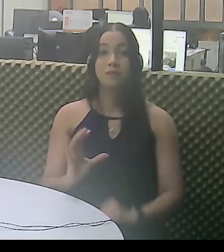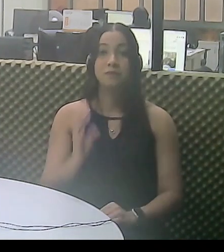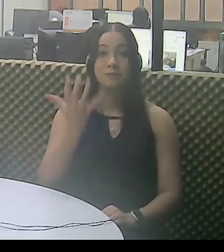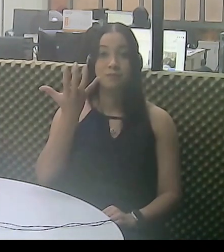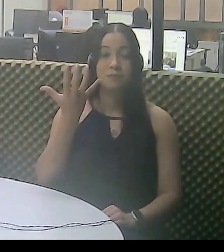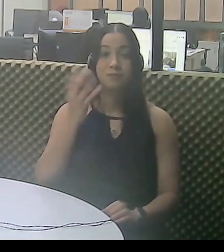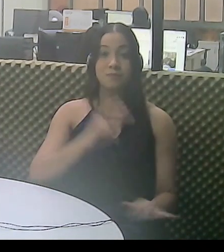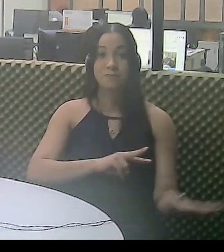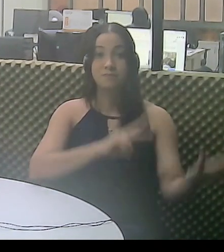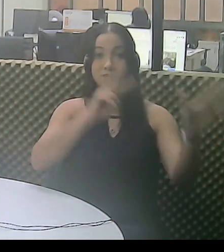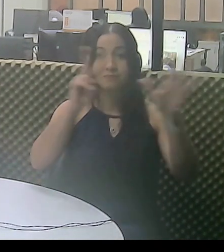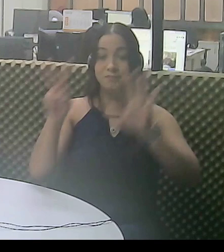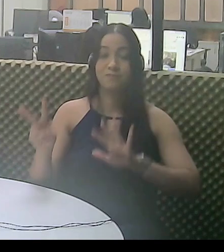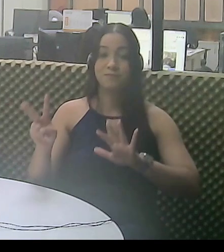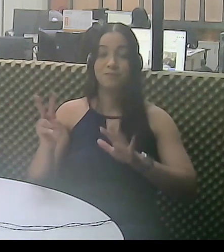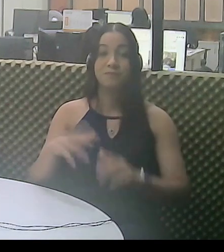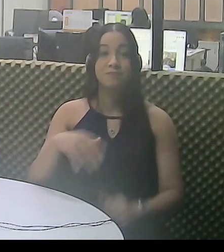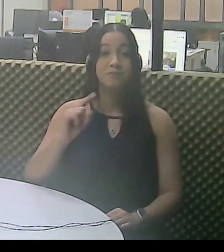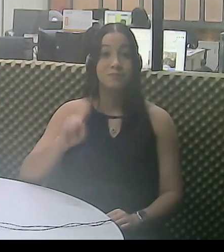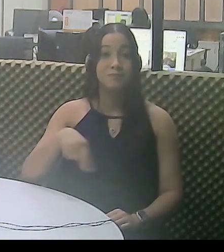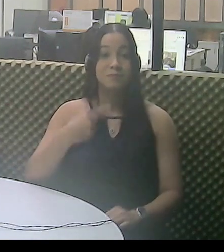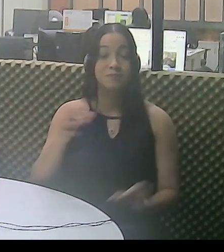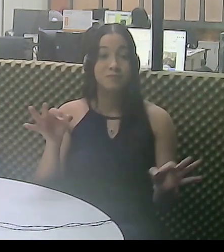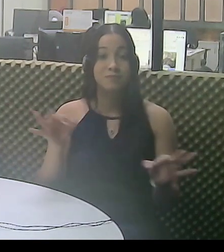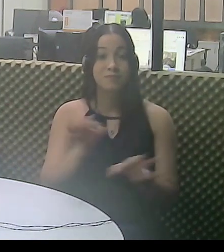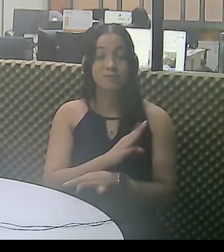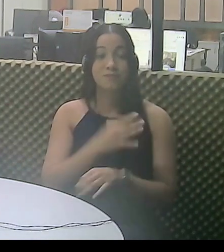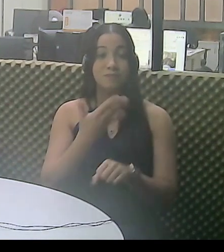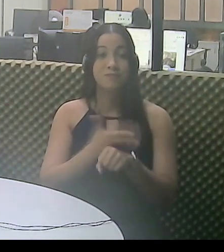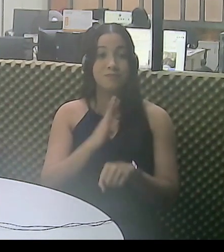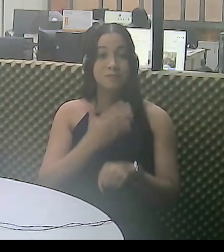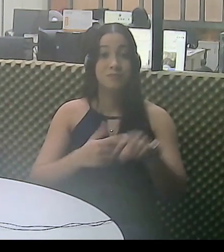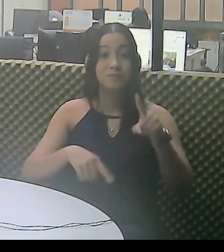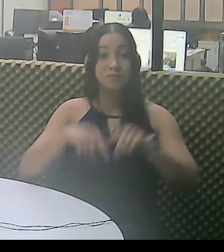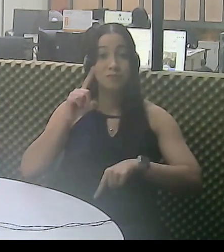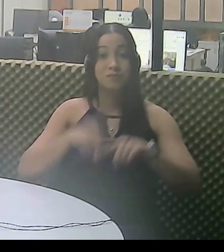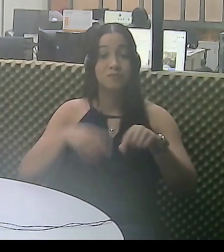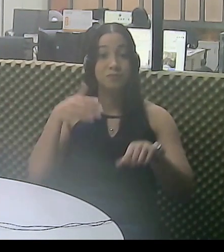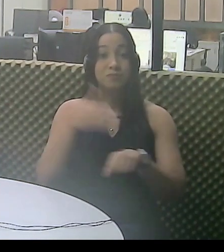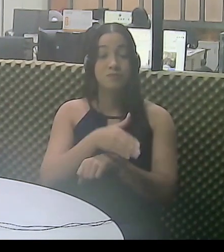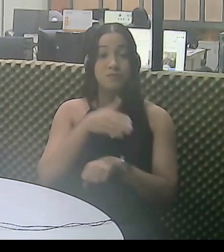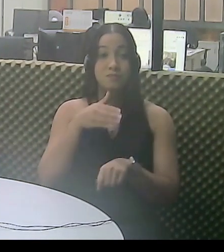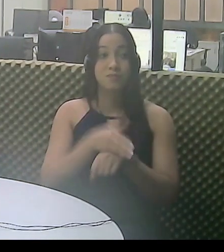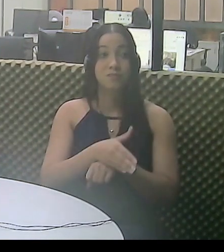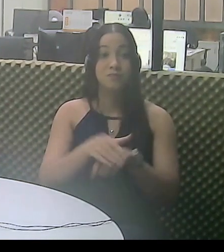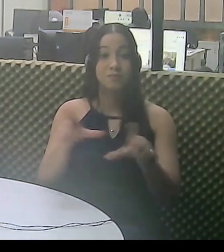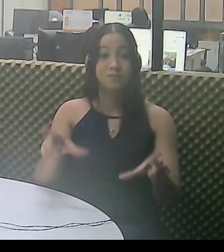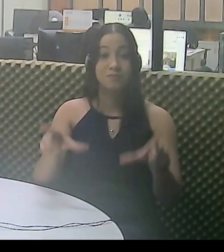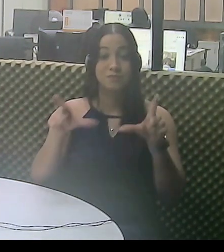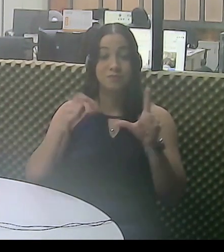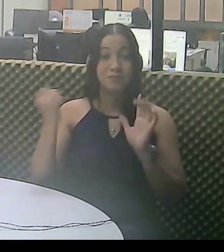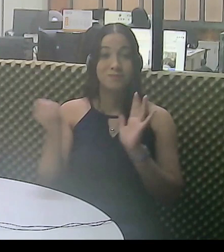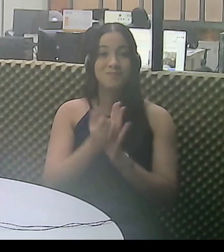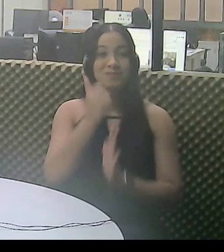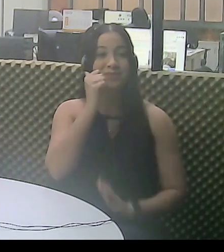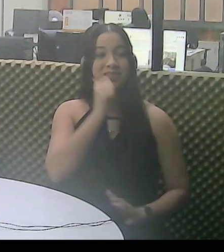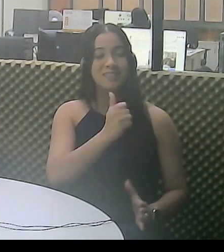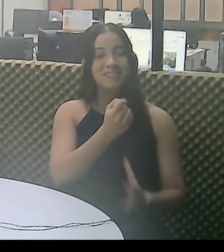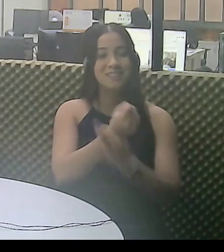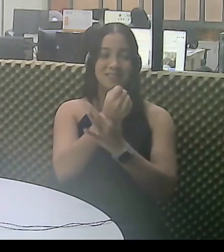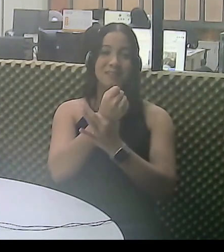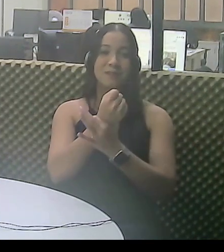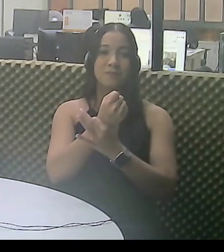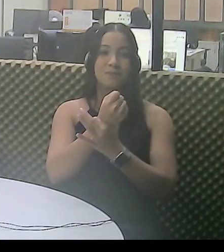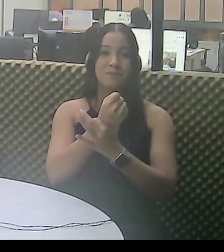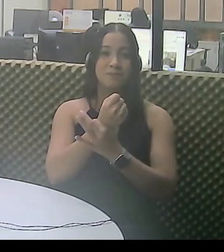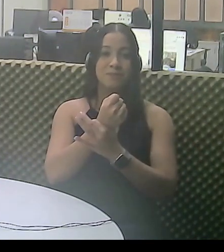a cada semana. Após a conclusão do treinamento, os estabelecimentos participantes receberão o selo Mulheres Protegidas,